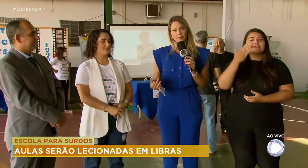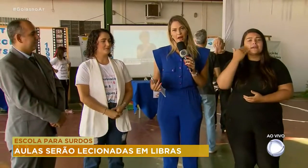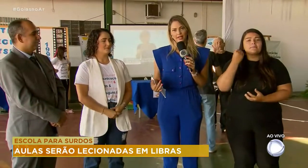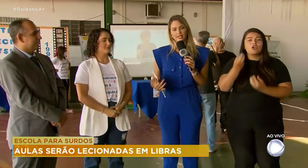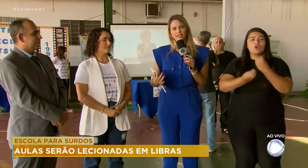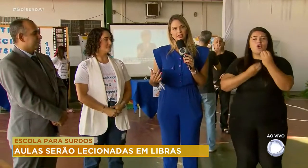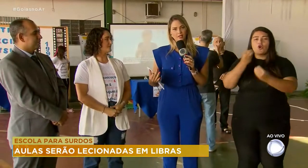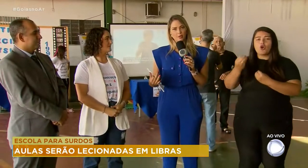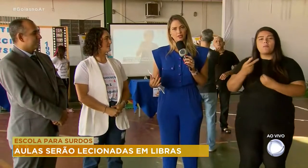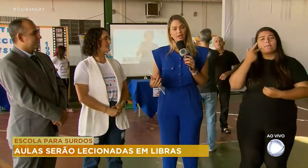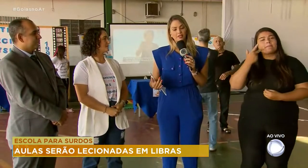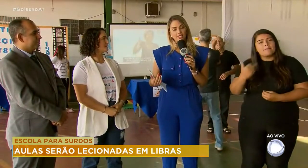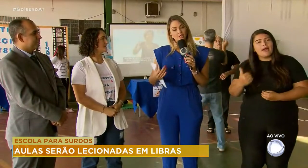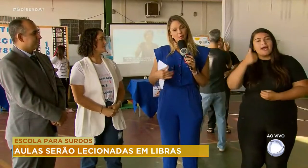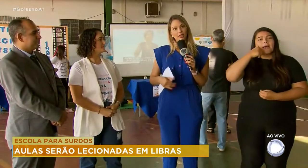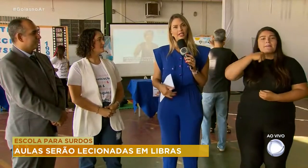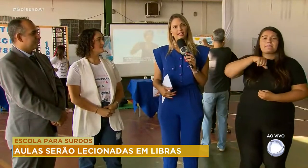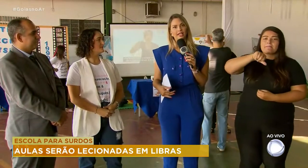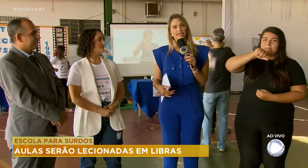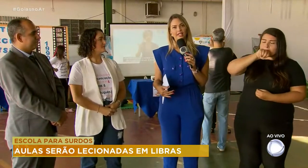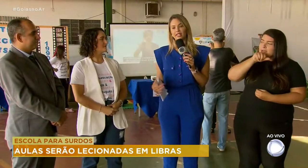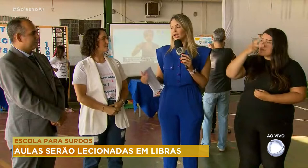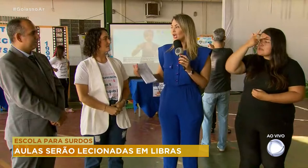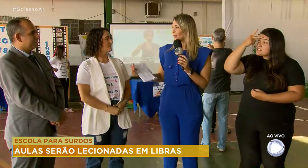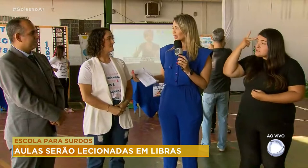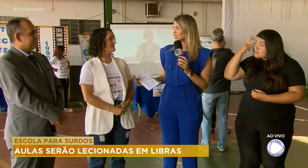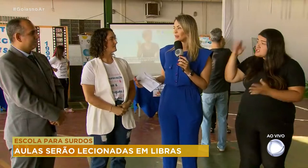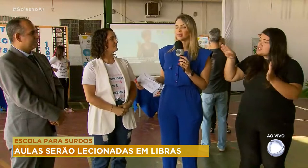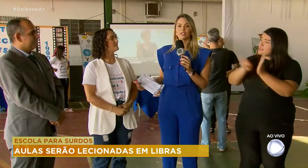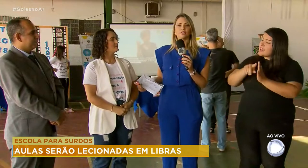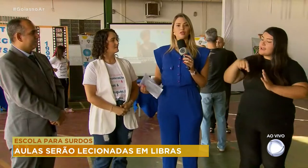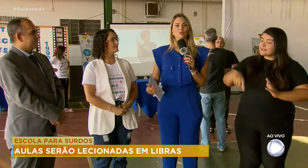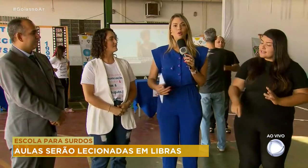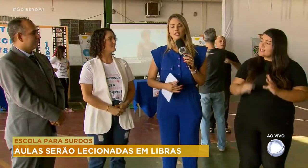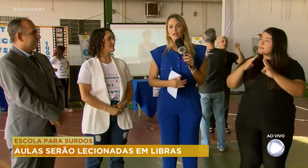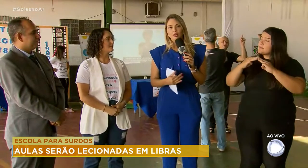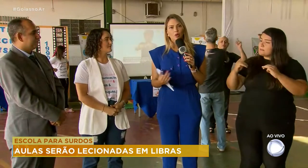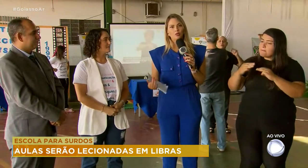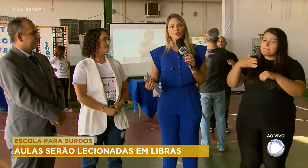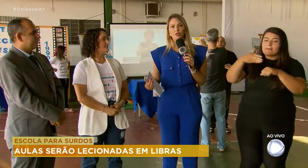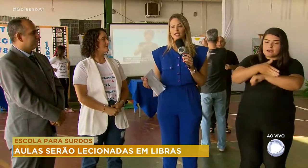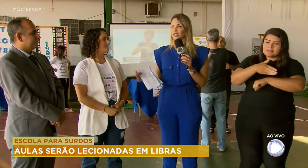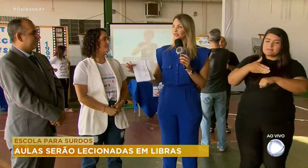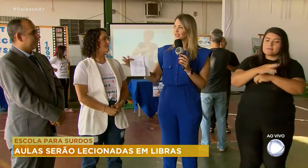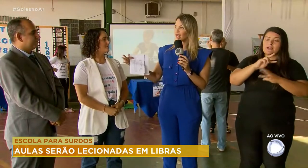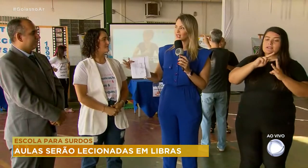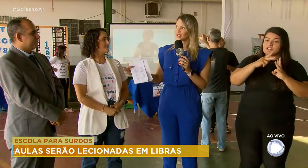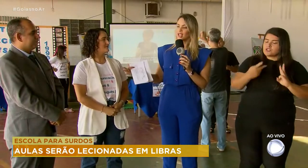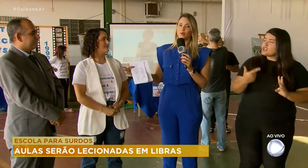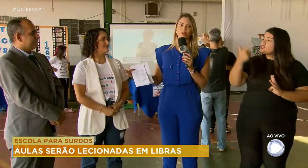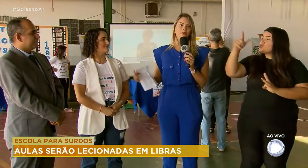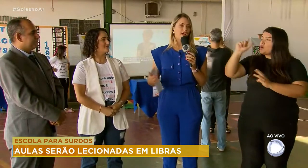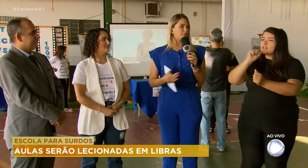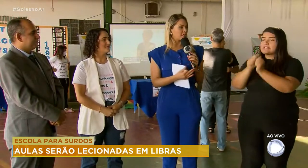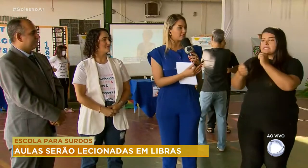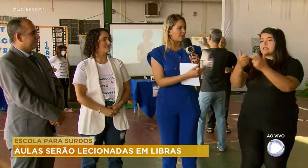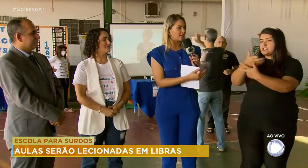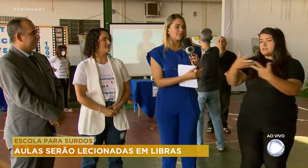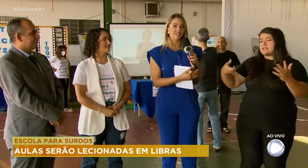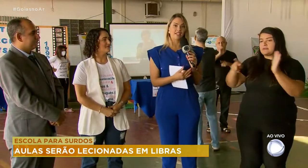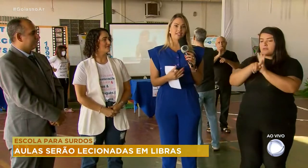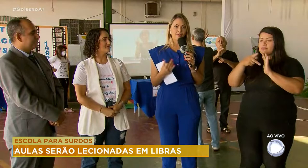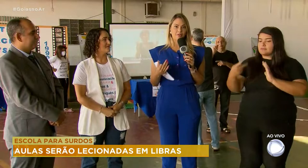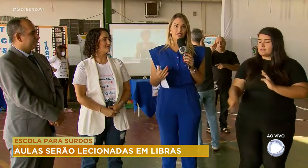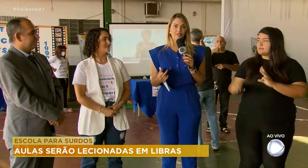que esses pais, esses responsáveis, eles podem adentrar até aqui, participar tanto da escola como de outras atividades. O Leonardo, que